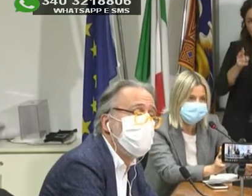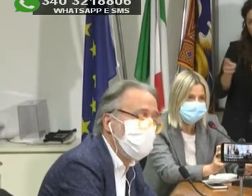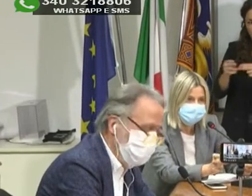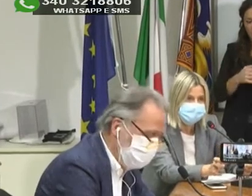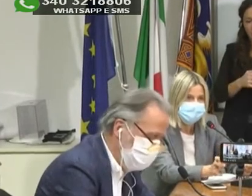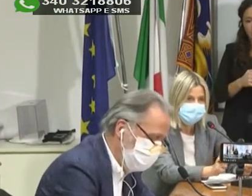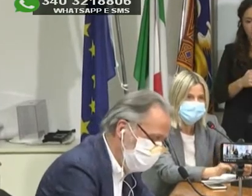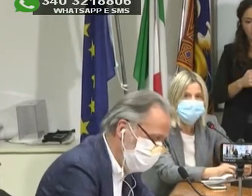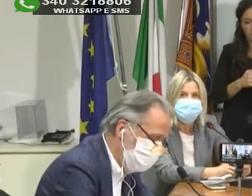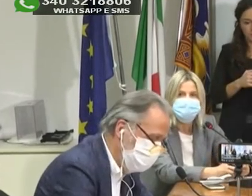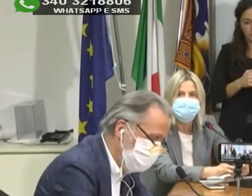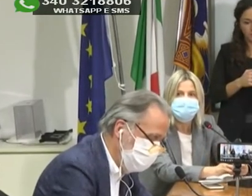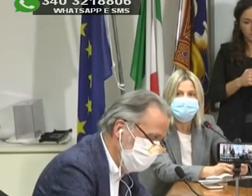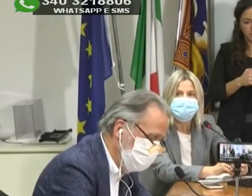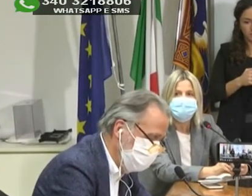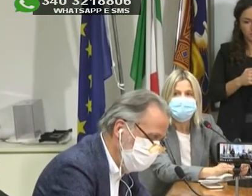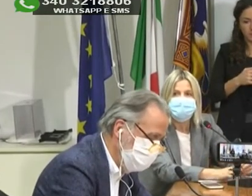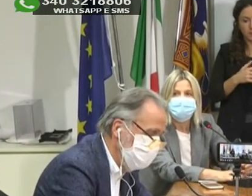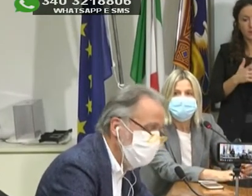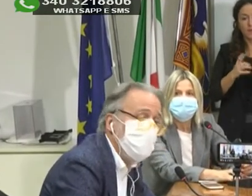a scattare già i Covid hospital.